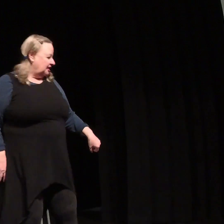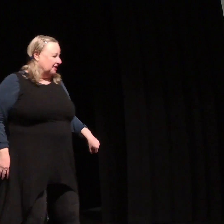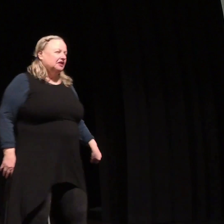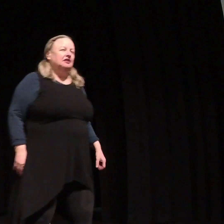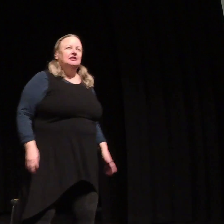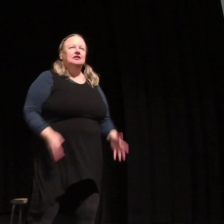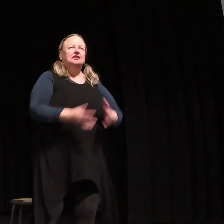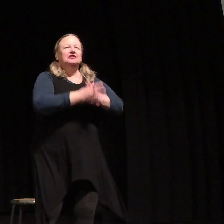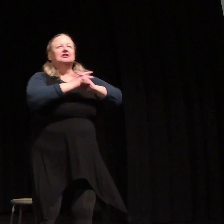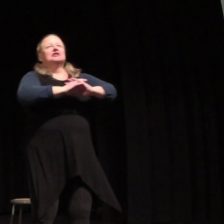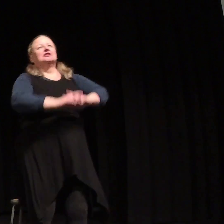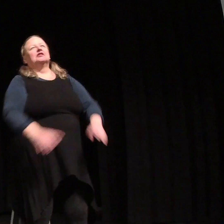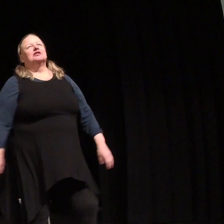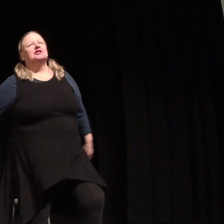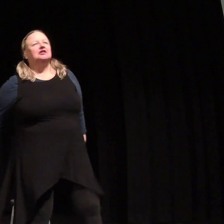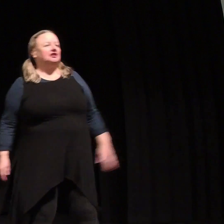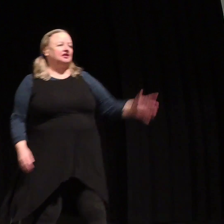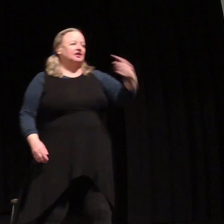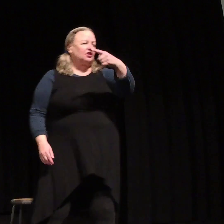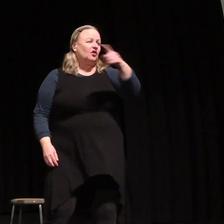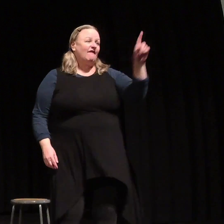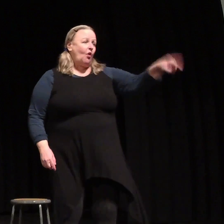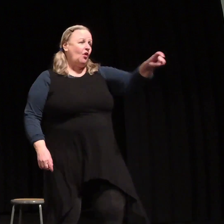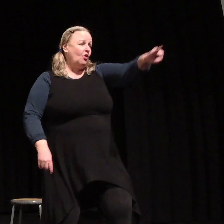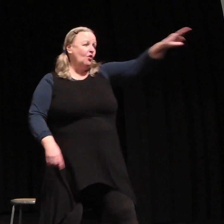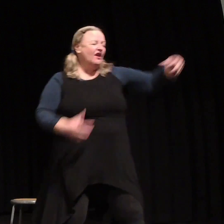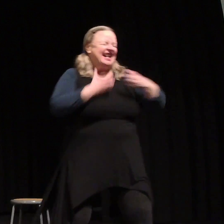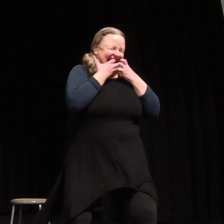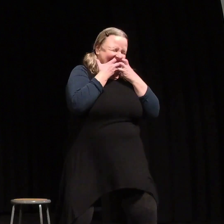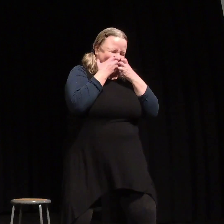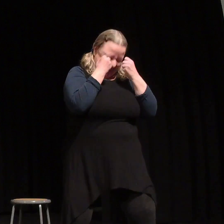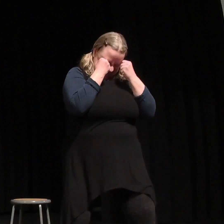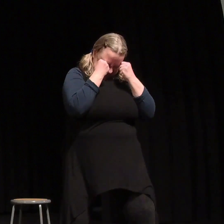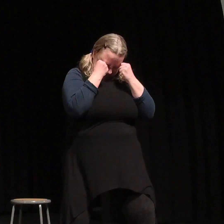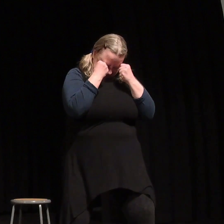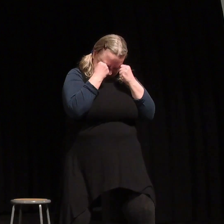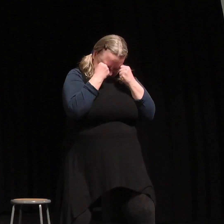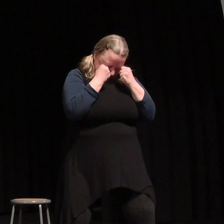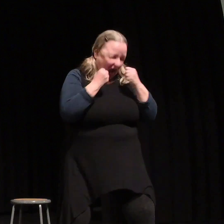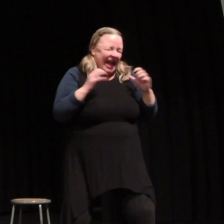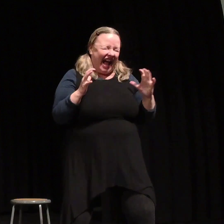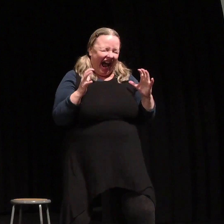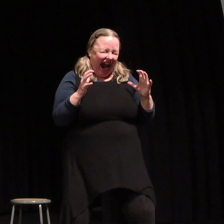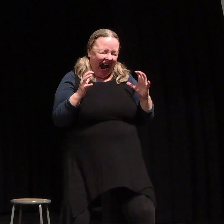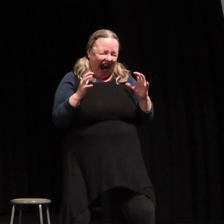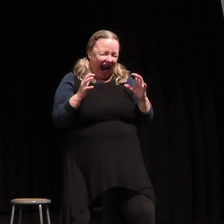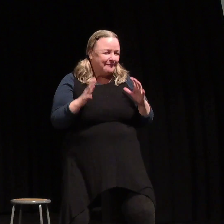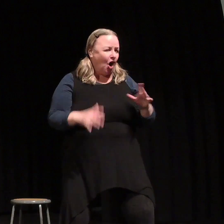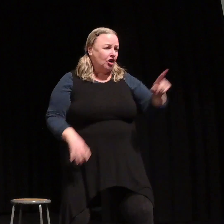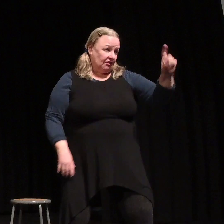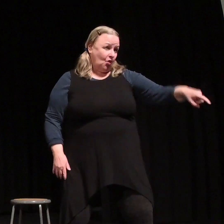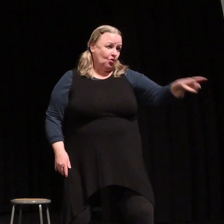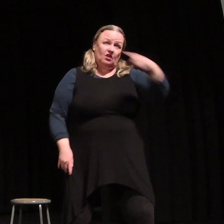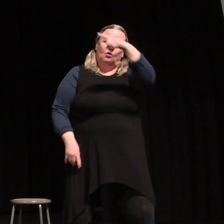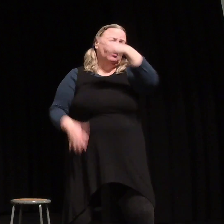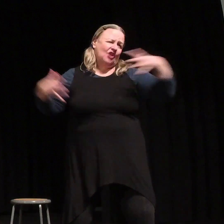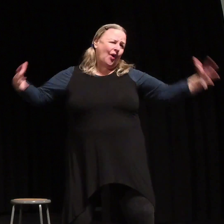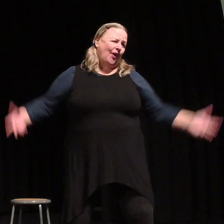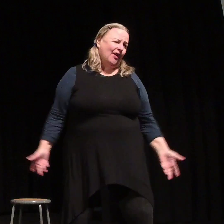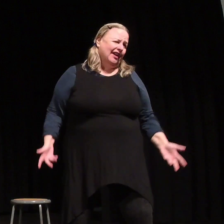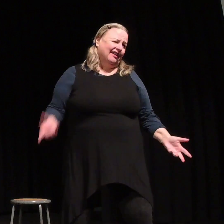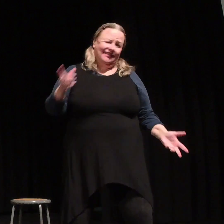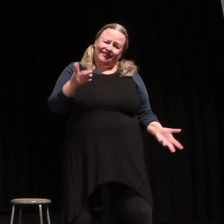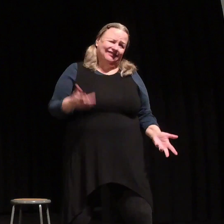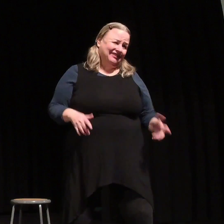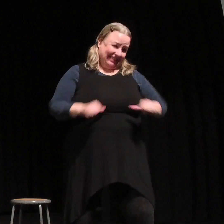là. Non. OK, je suis prête. Là, faut vous crier, là, le plus fort possible, là, OK? Là,